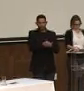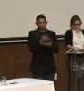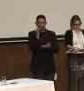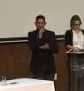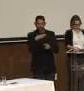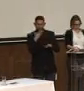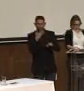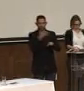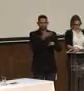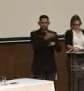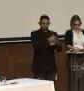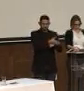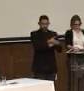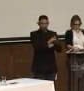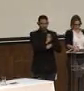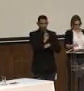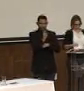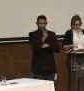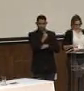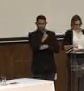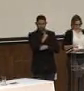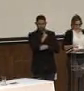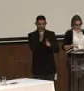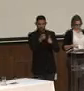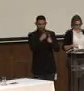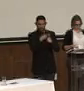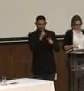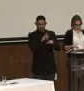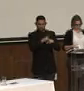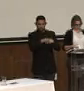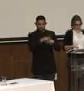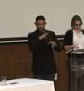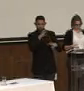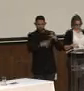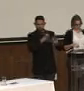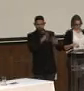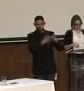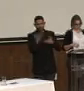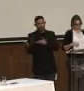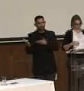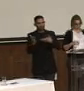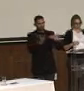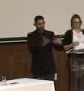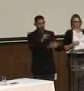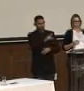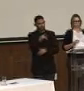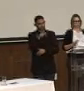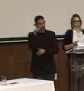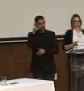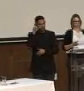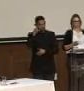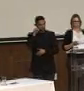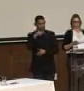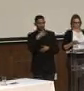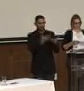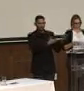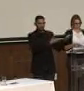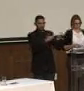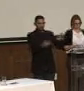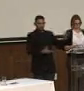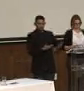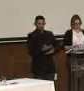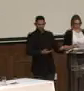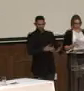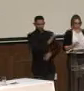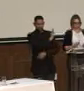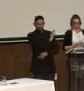imediata. Quando tivemos o primeiro momento de tensão, convidamos o professor Elcio, convidamos os técnicos, nos sentamos à